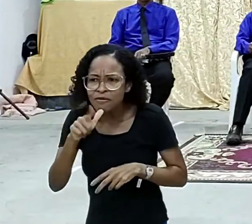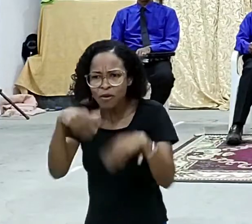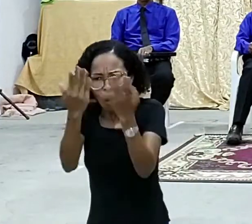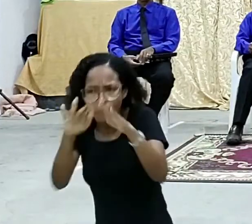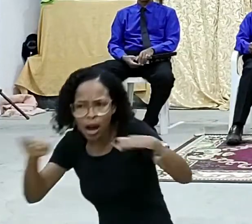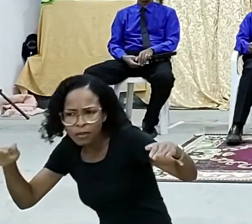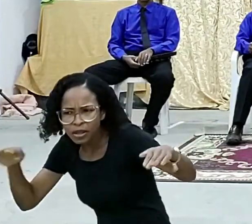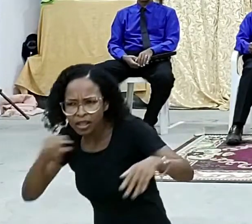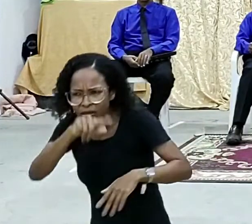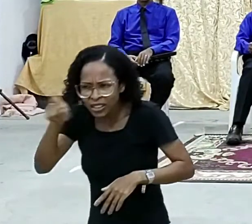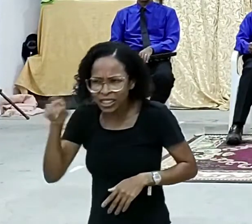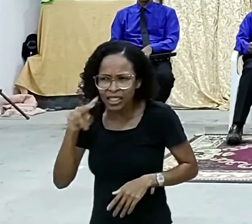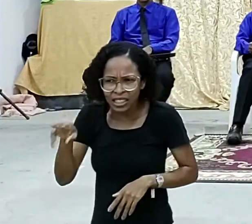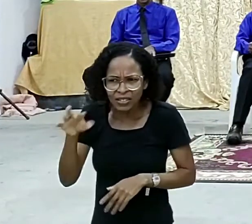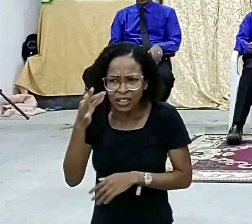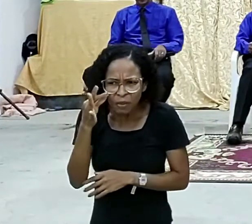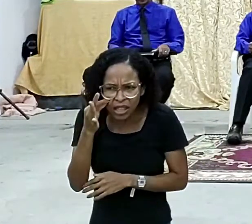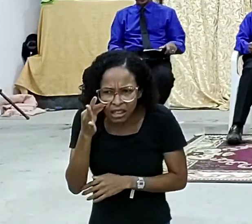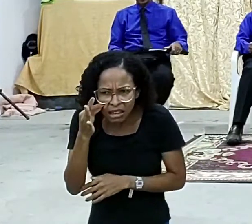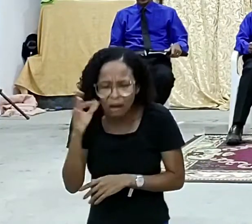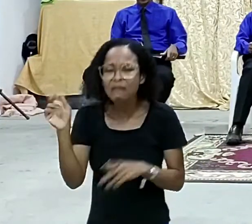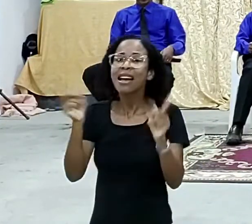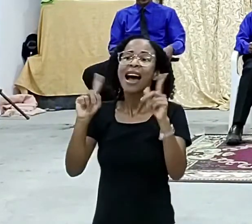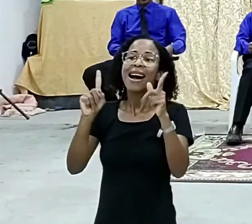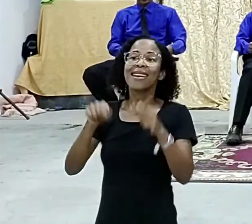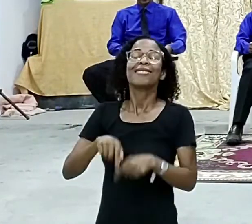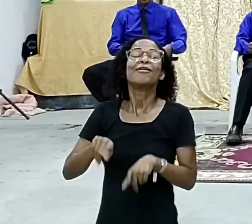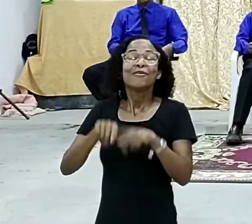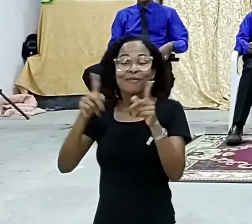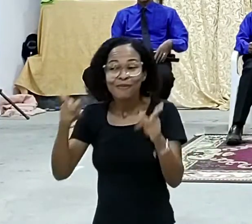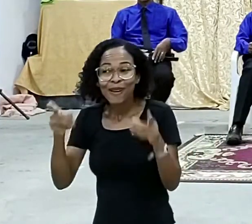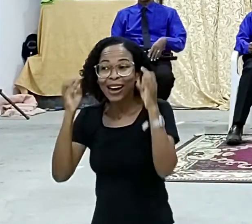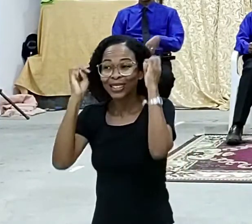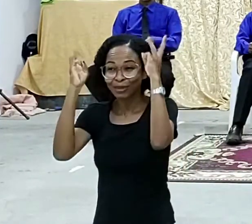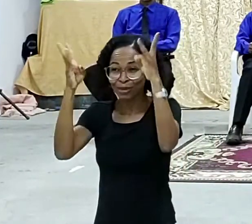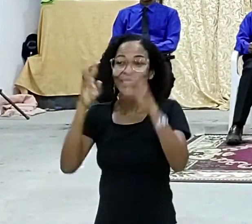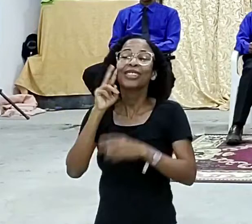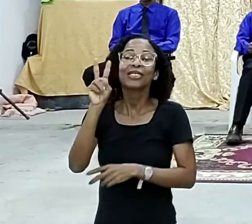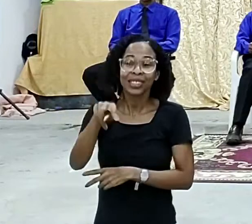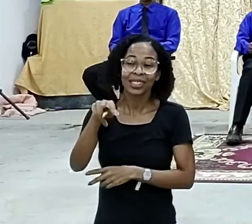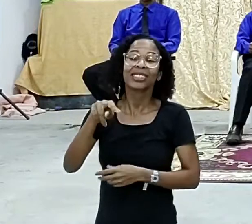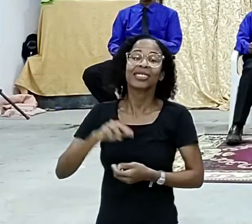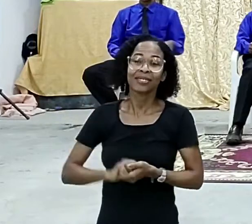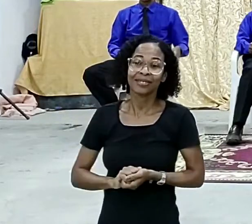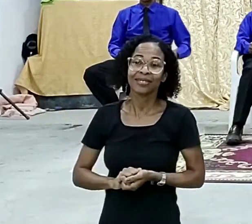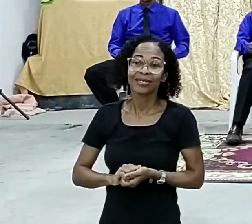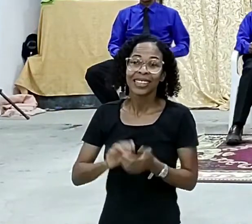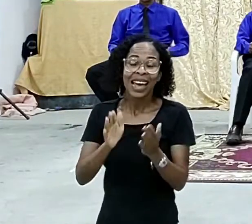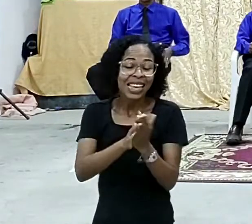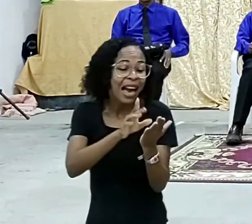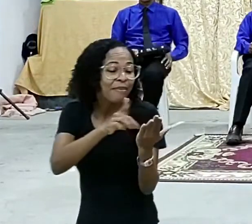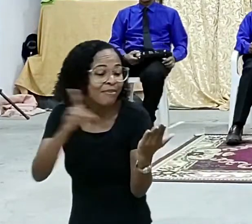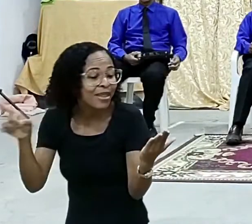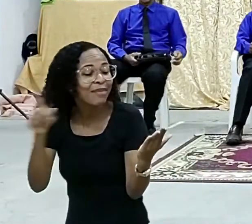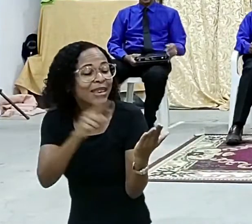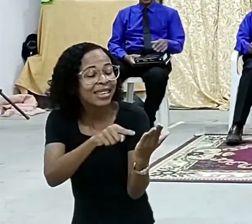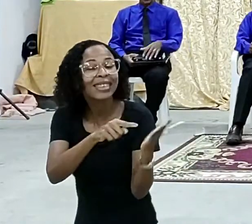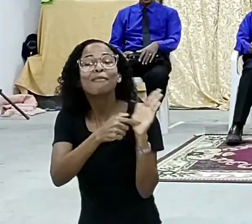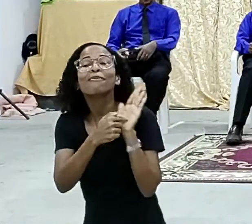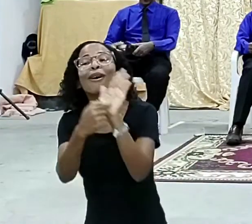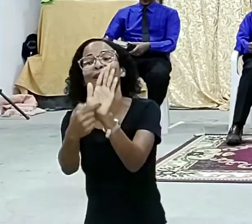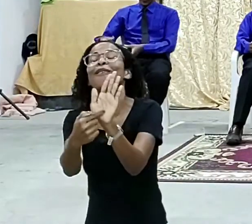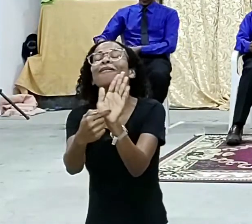ele viu. Deus, Ele relatou nesta palavra. Deus, Ele deixou aqui escrito